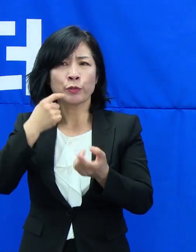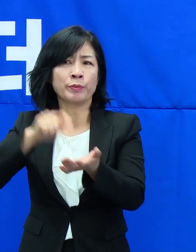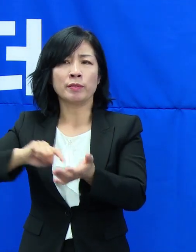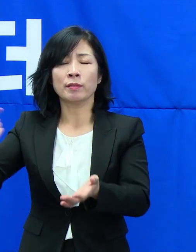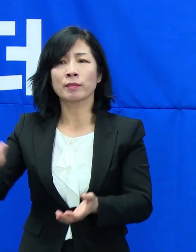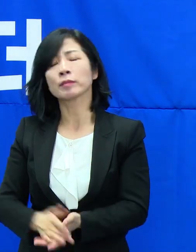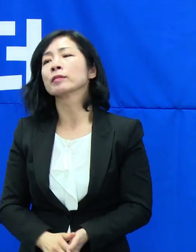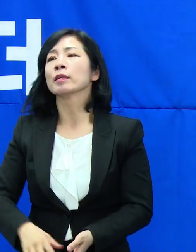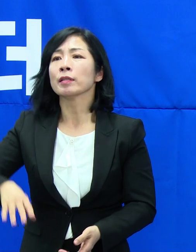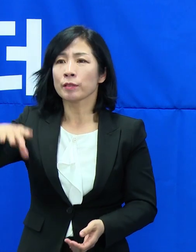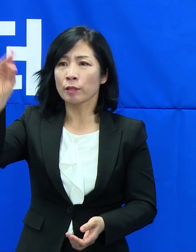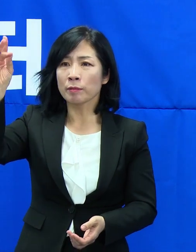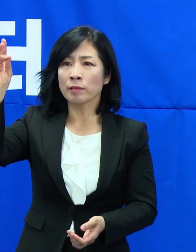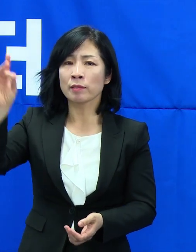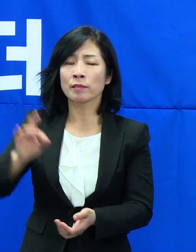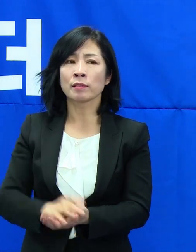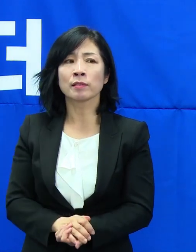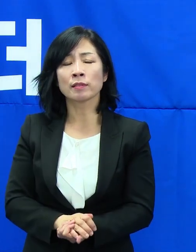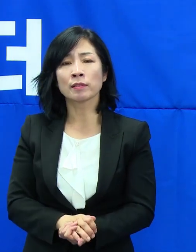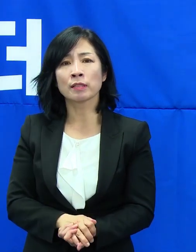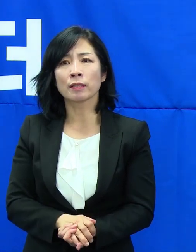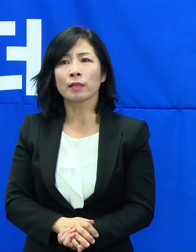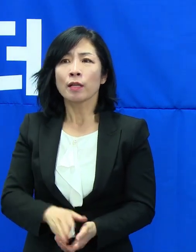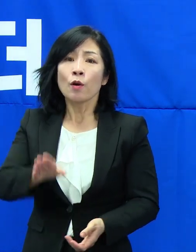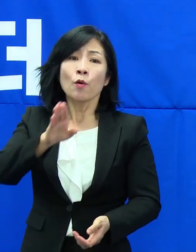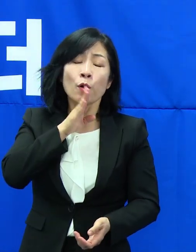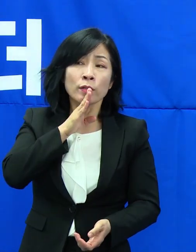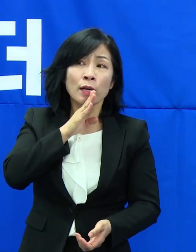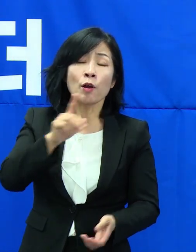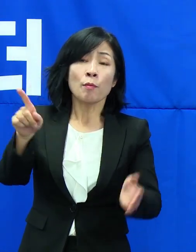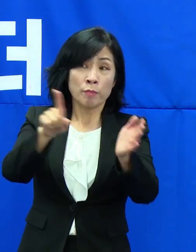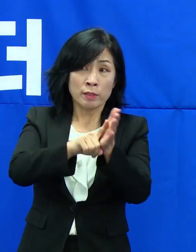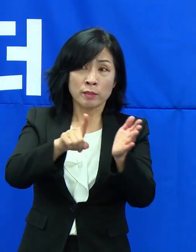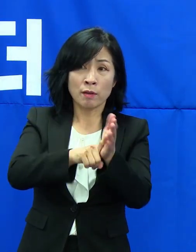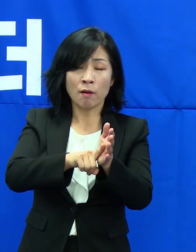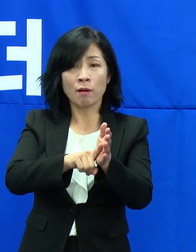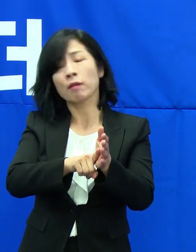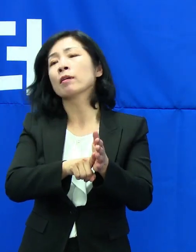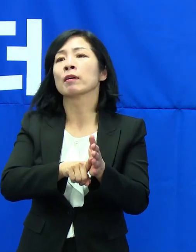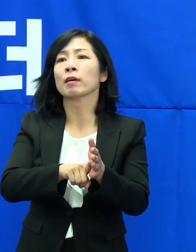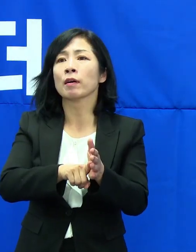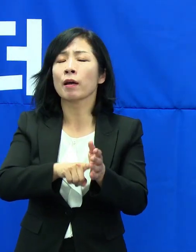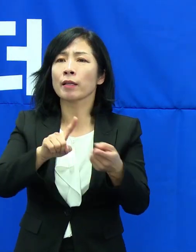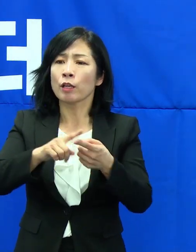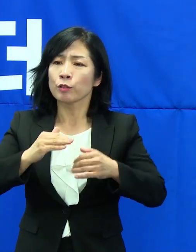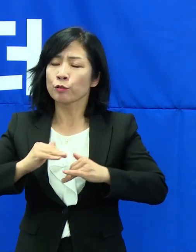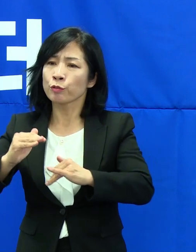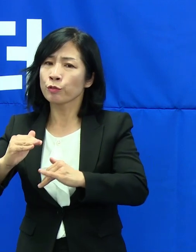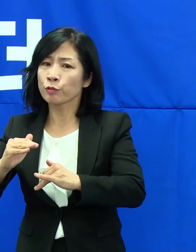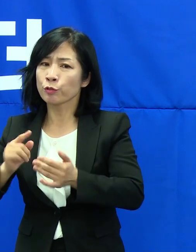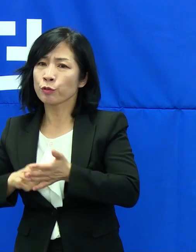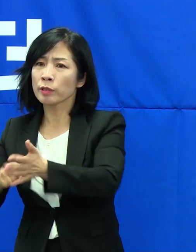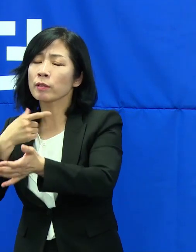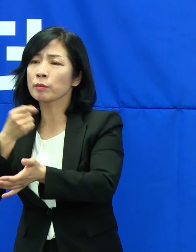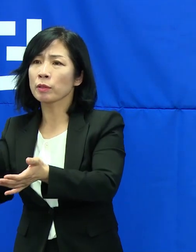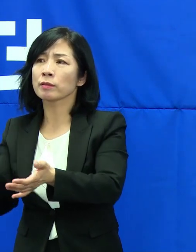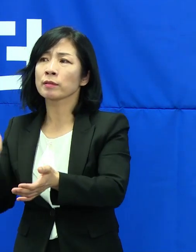맨 처음에는 제가 옳다고 믿는 그대로 그렇게 하려고 했었는데, 그러한